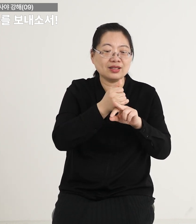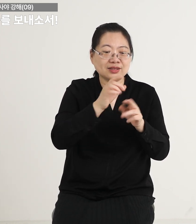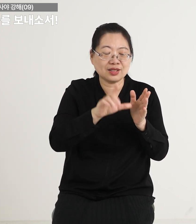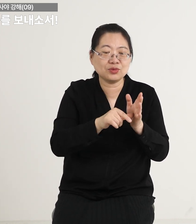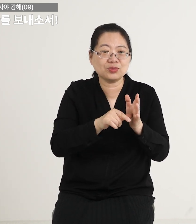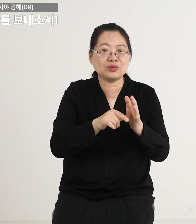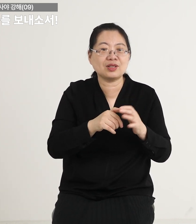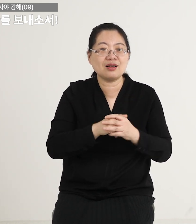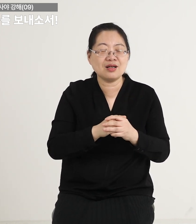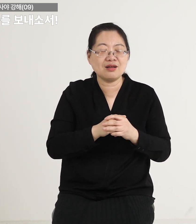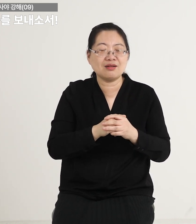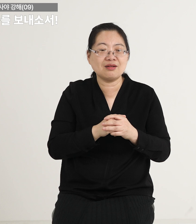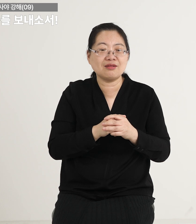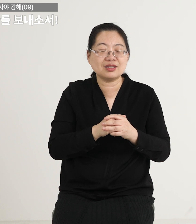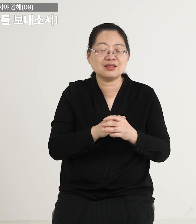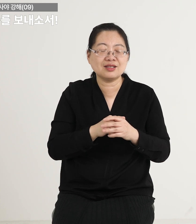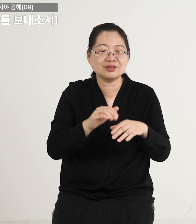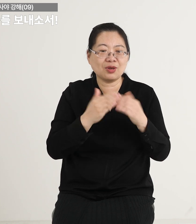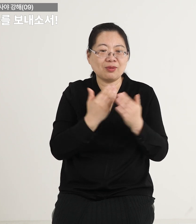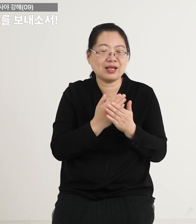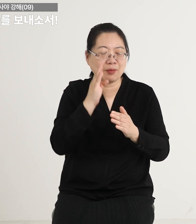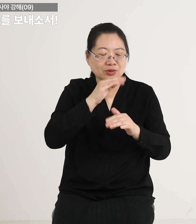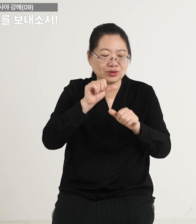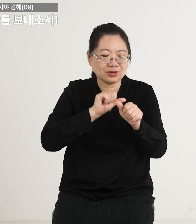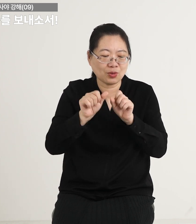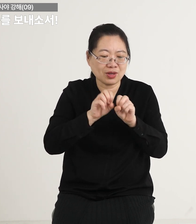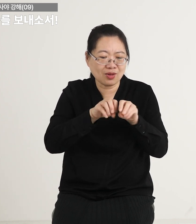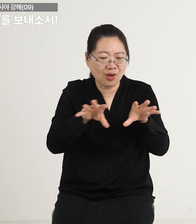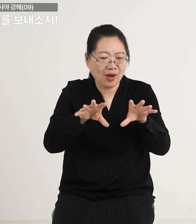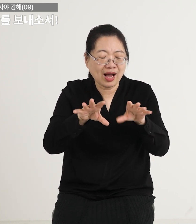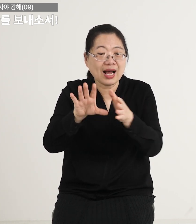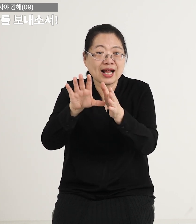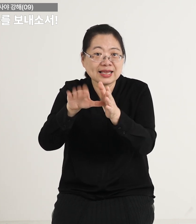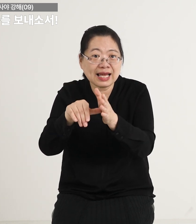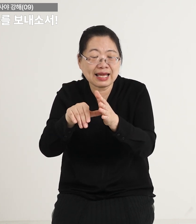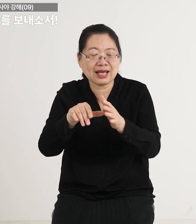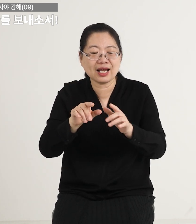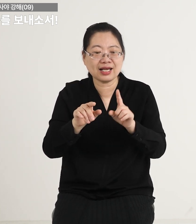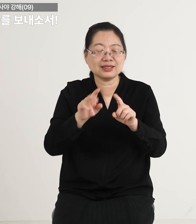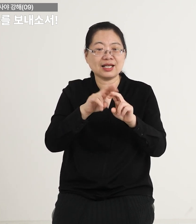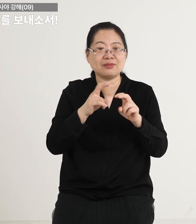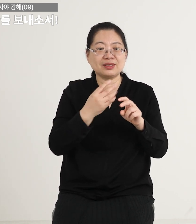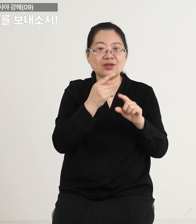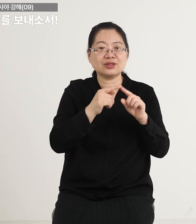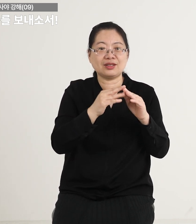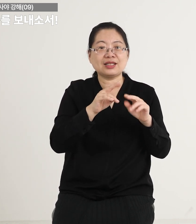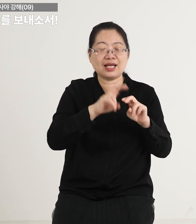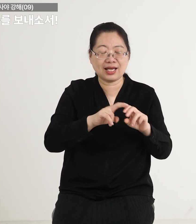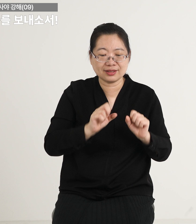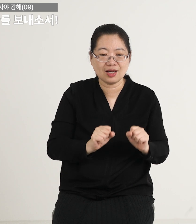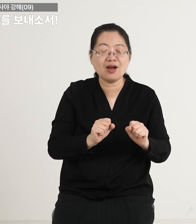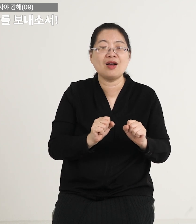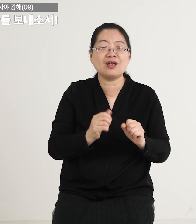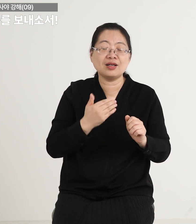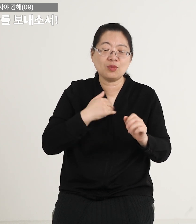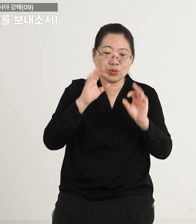봅시다. 1절. 내가 본즉 주께서 높이 들린 보좌에